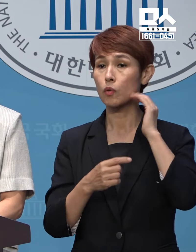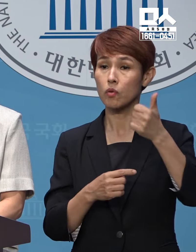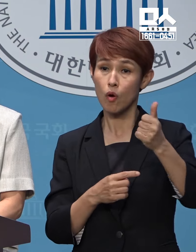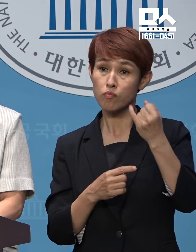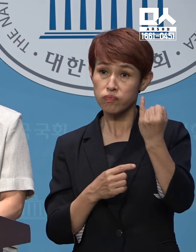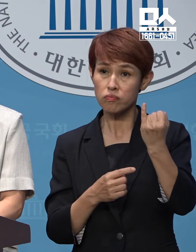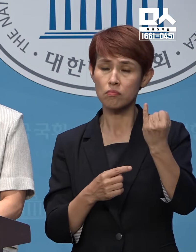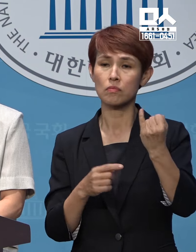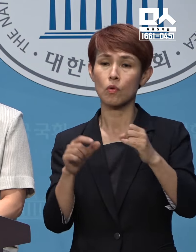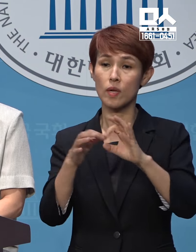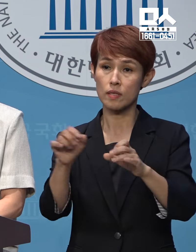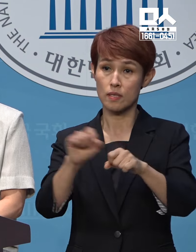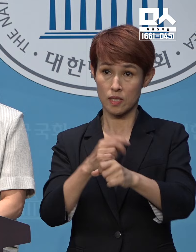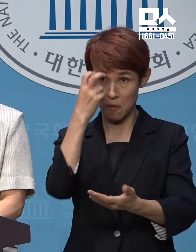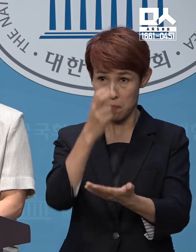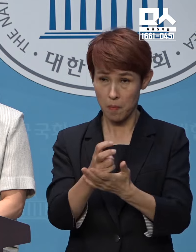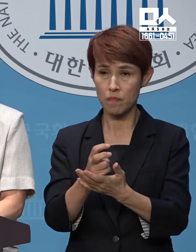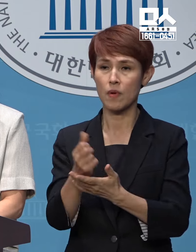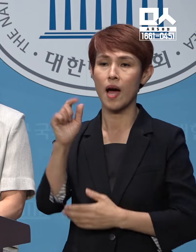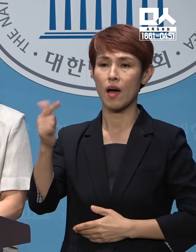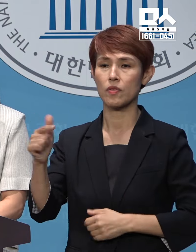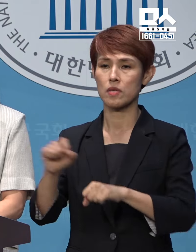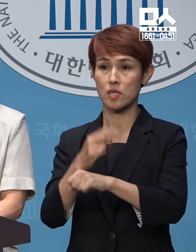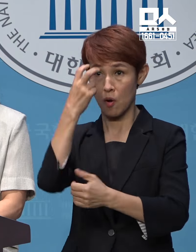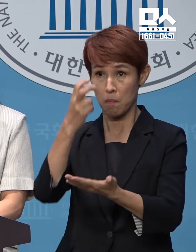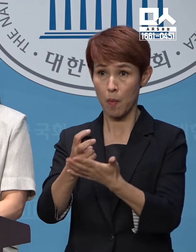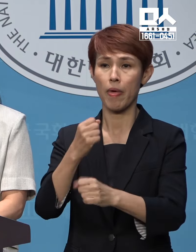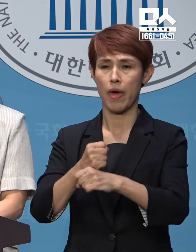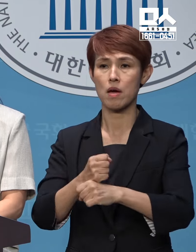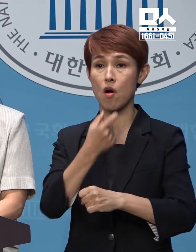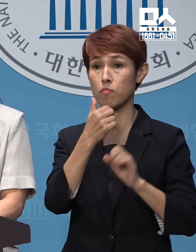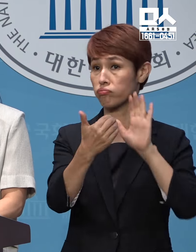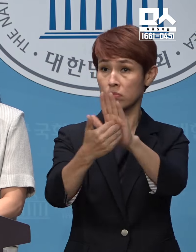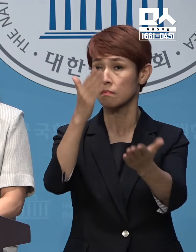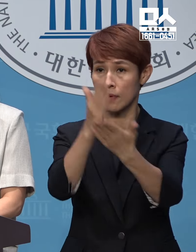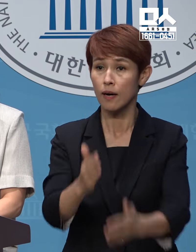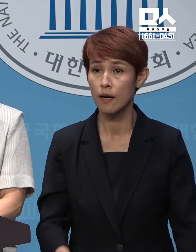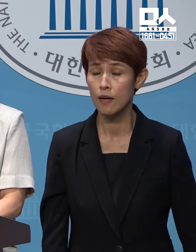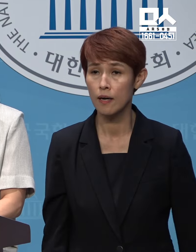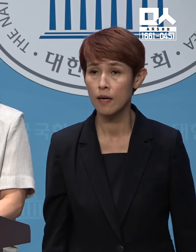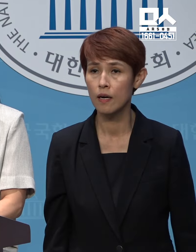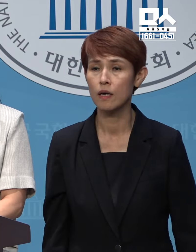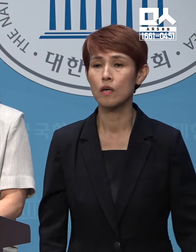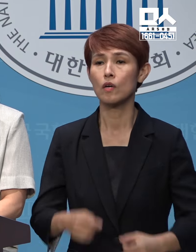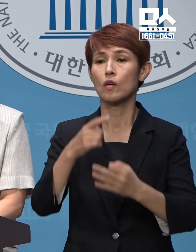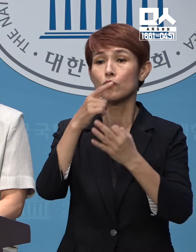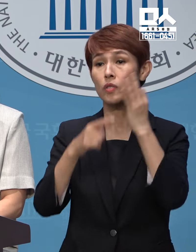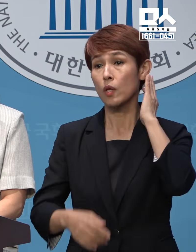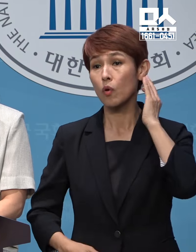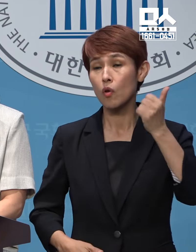갈 겁니다. 거부권 행사할 생각은 마세요. 윤